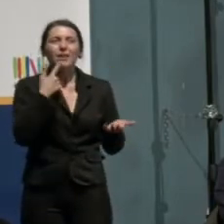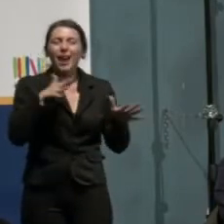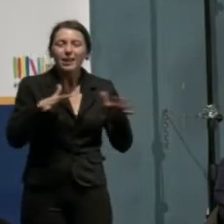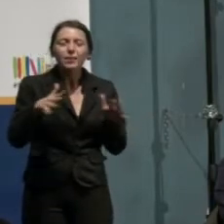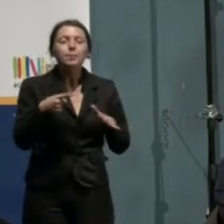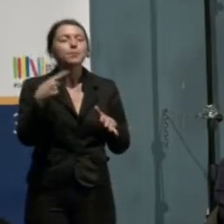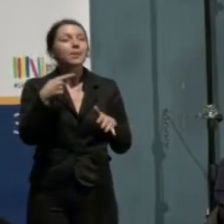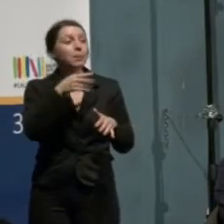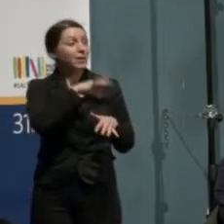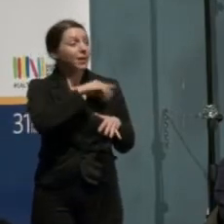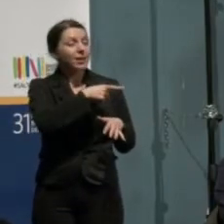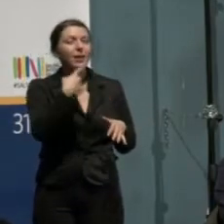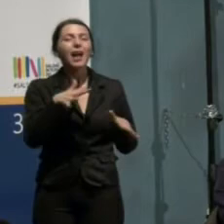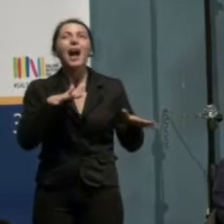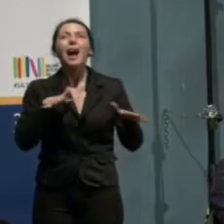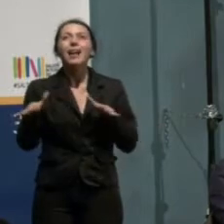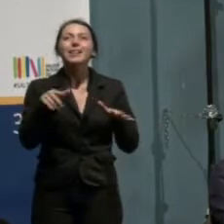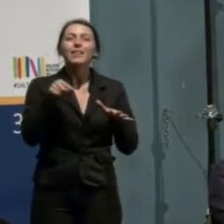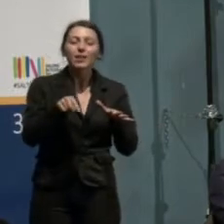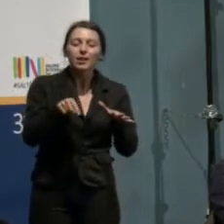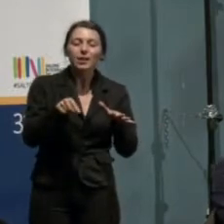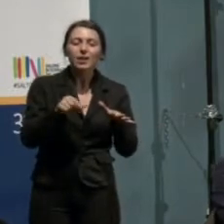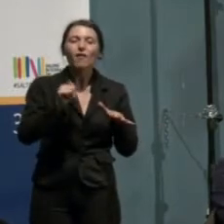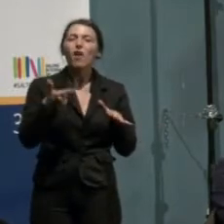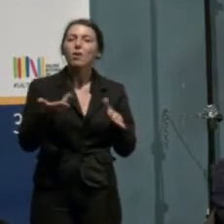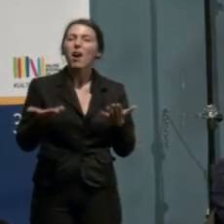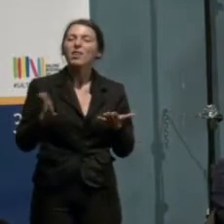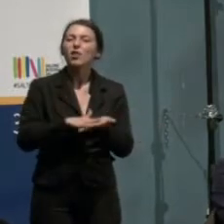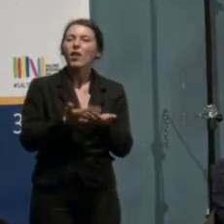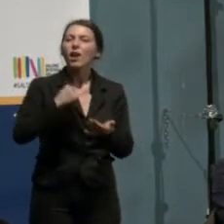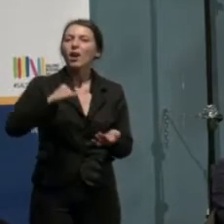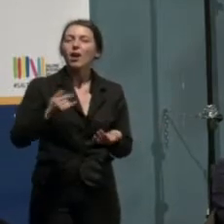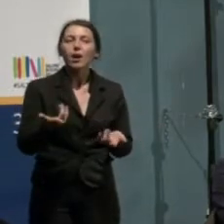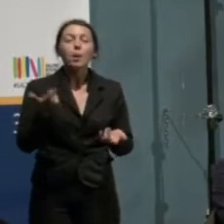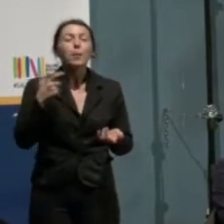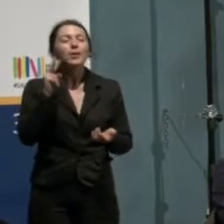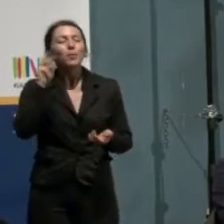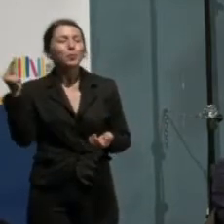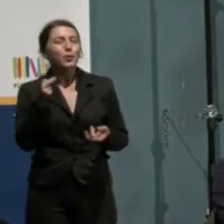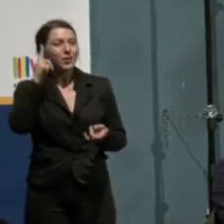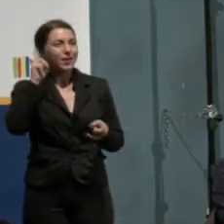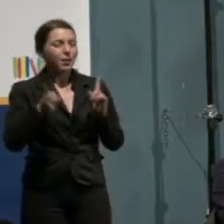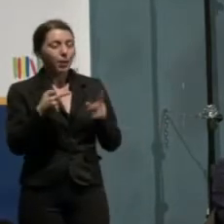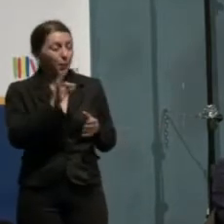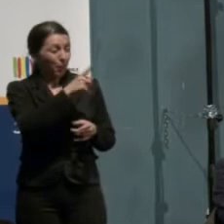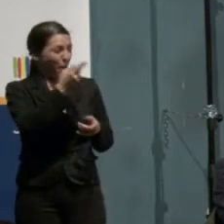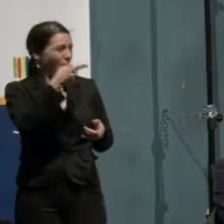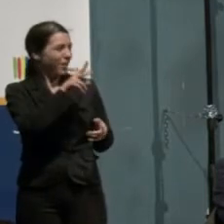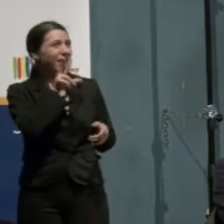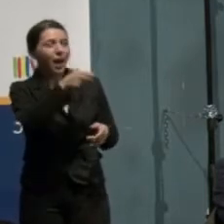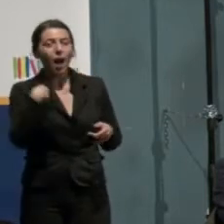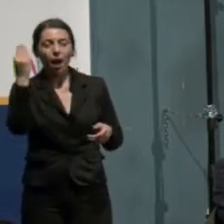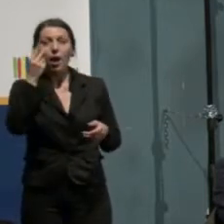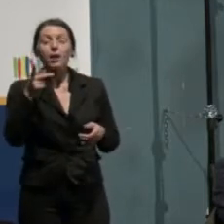che la parola attivista sia alessandra interessante che sia usata spregiativamente perché dal punto di vista del potere ci ho pensato mentre dicevi è davvero un